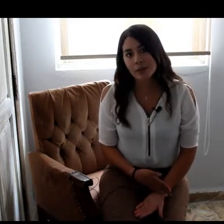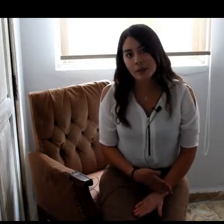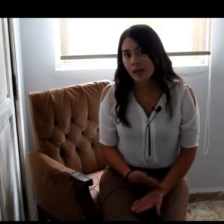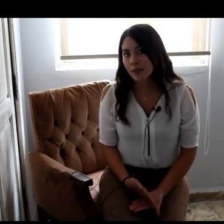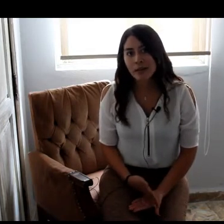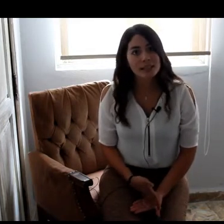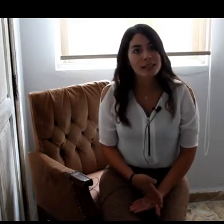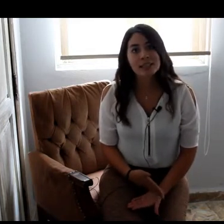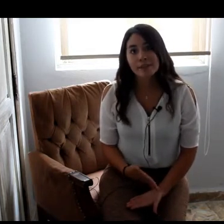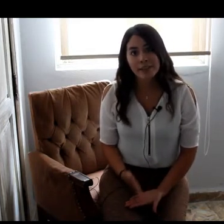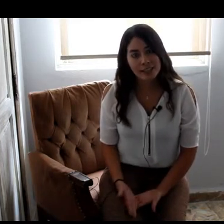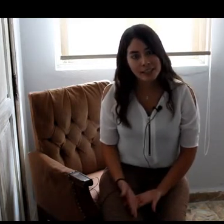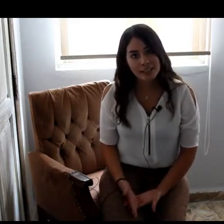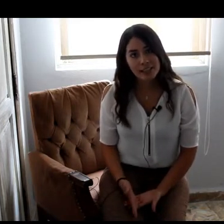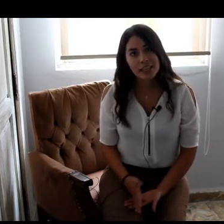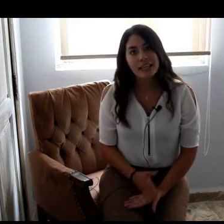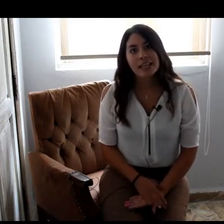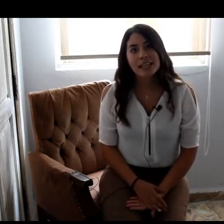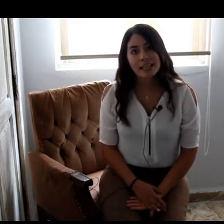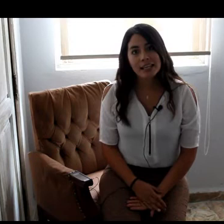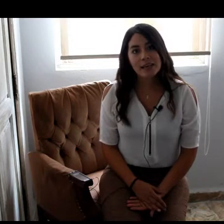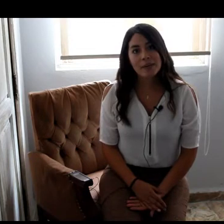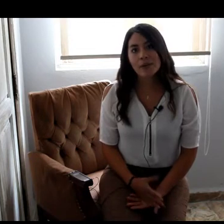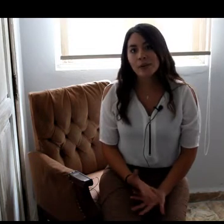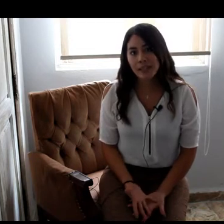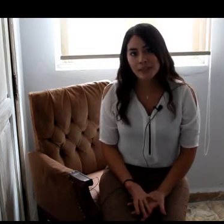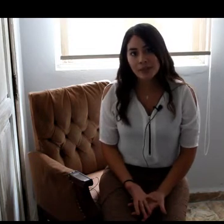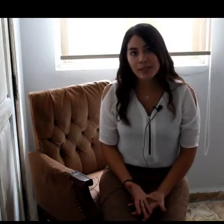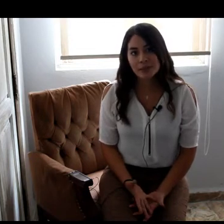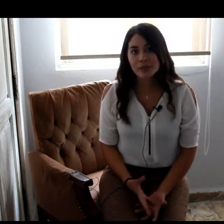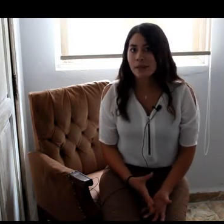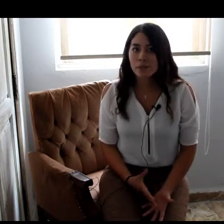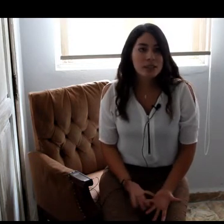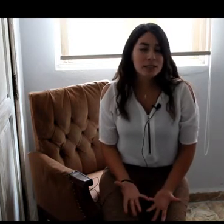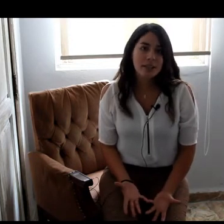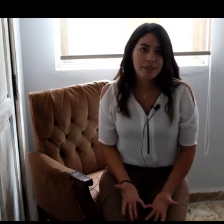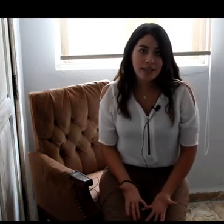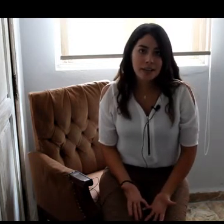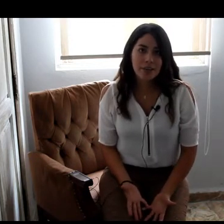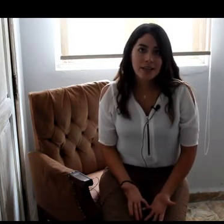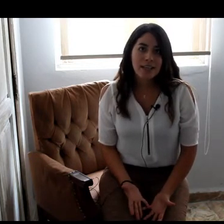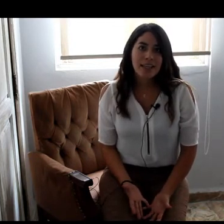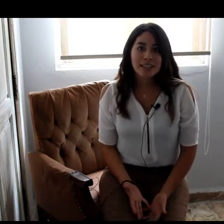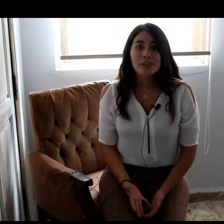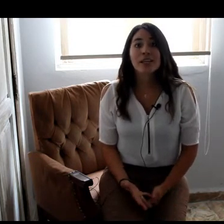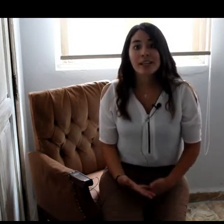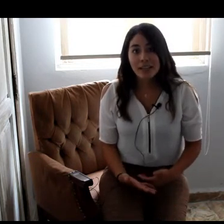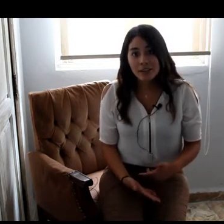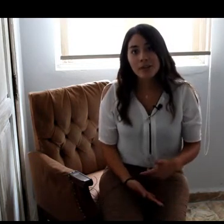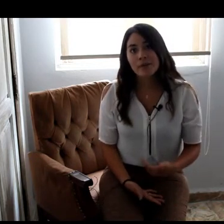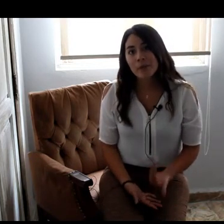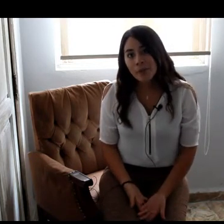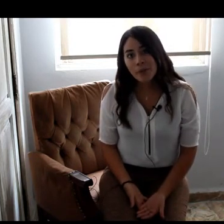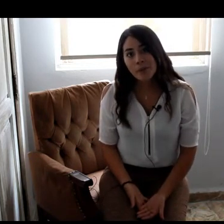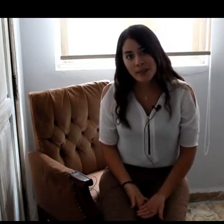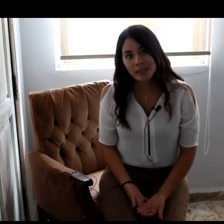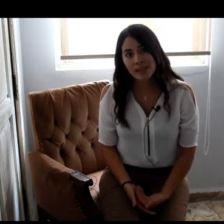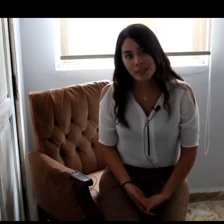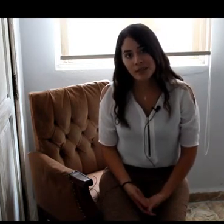una lengua de señas diferente y, por lo tanto, esto está muy estratificado. Esto genera todavía un poco más de reto el